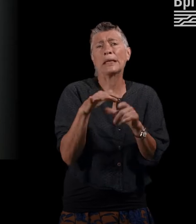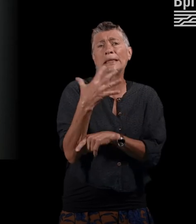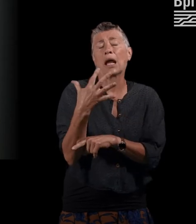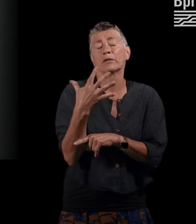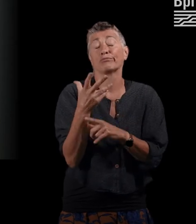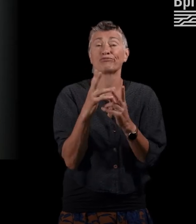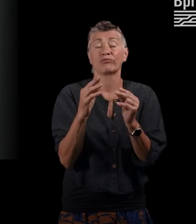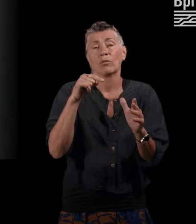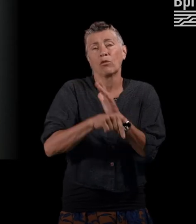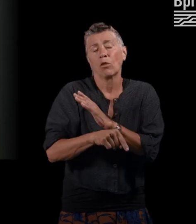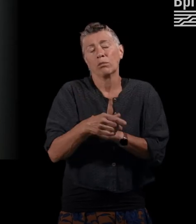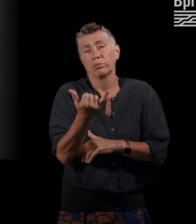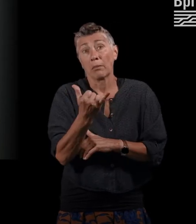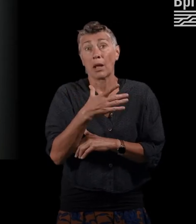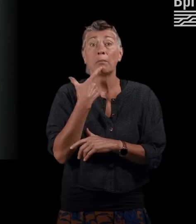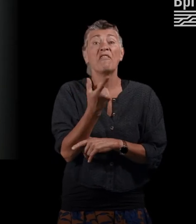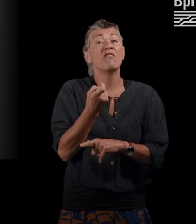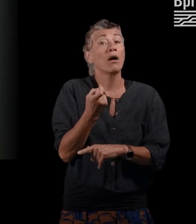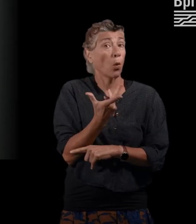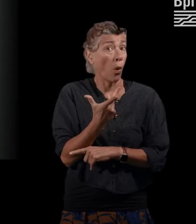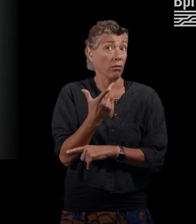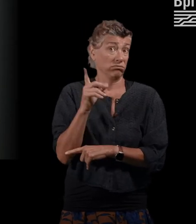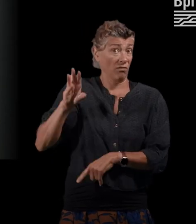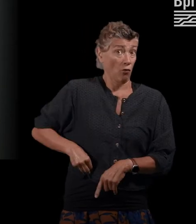dans les détails. Crise des déchets qui est